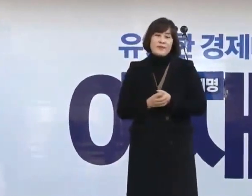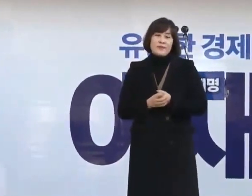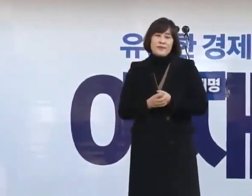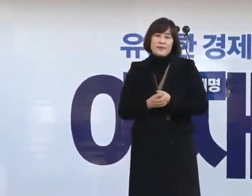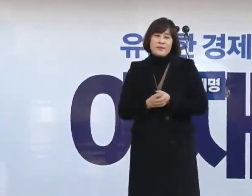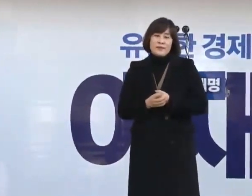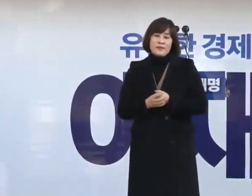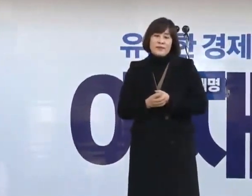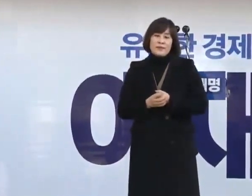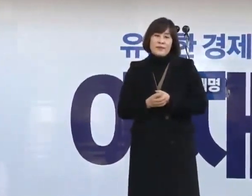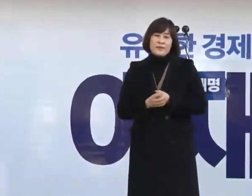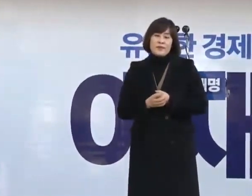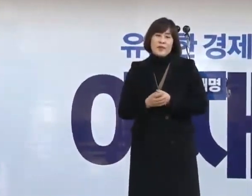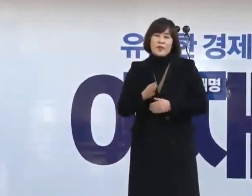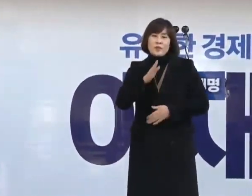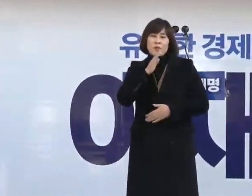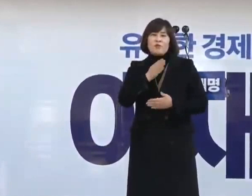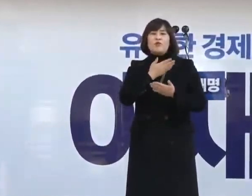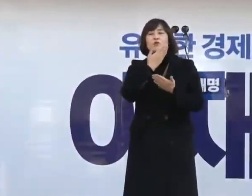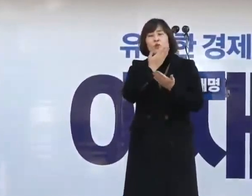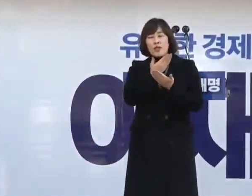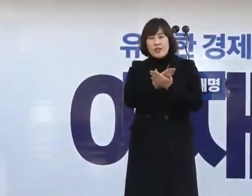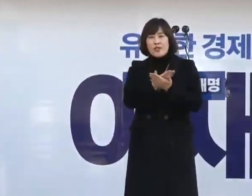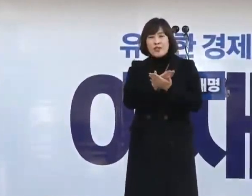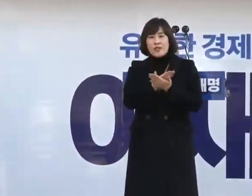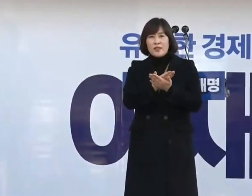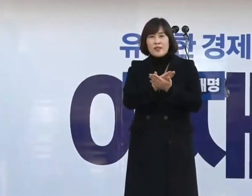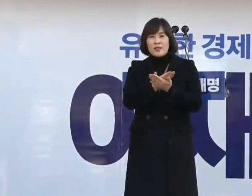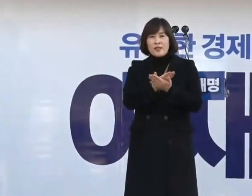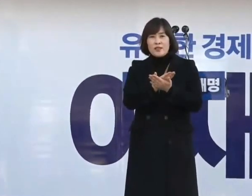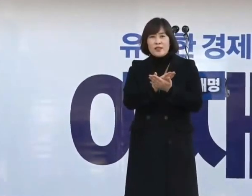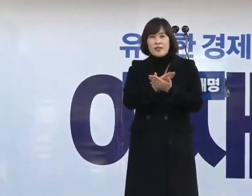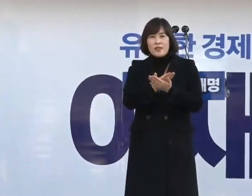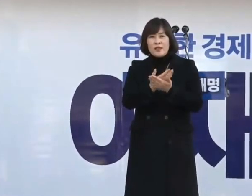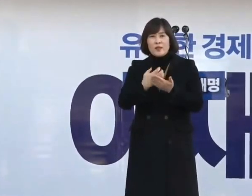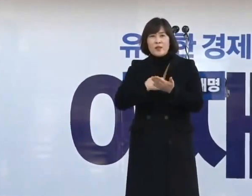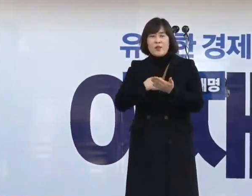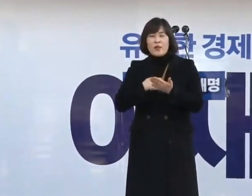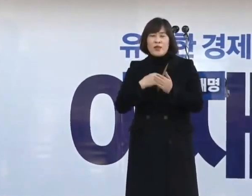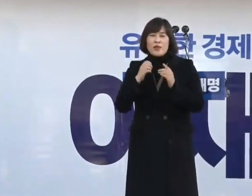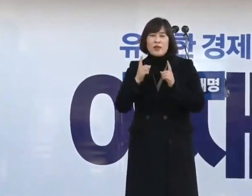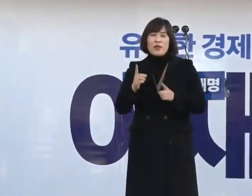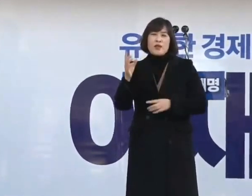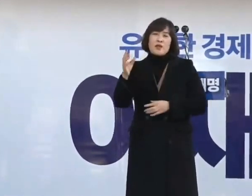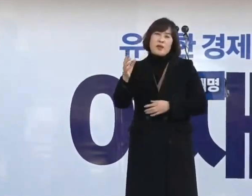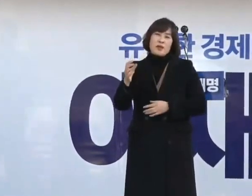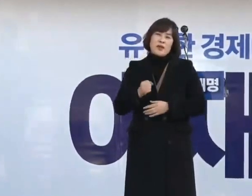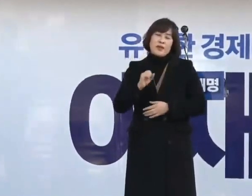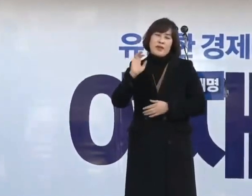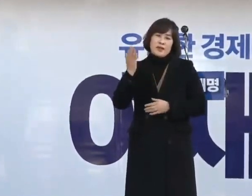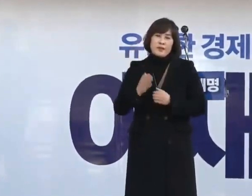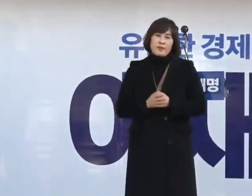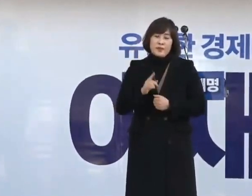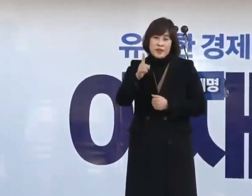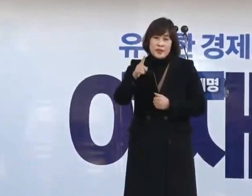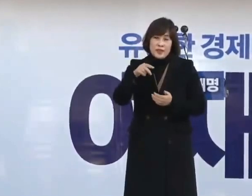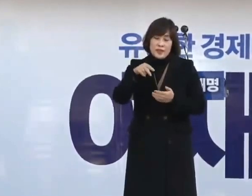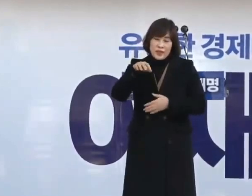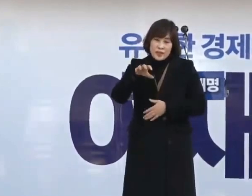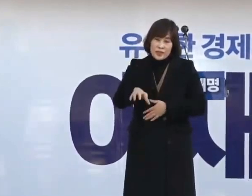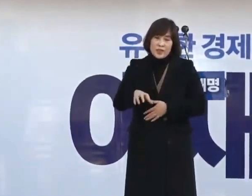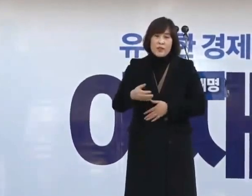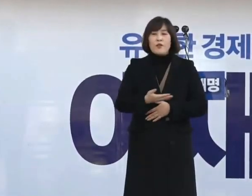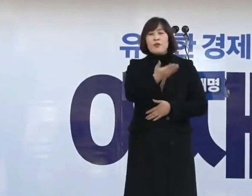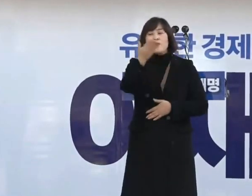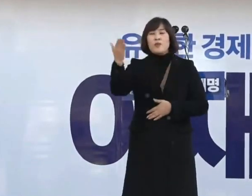우리는 정말로 중요한 기로에 섰습니다. 그 기로에서